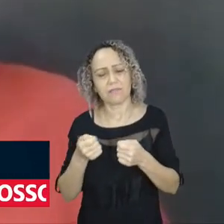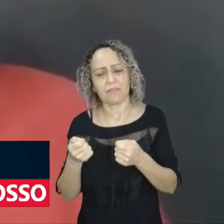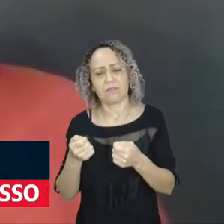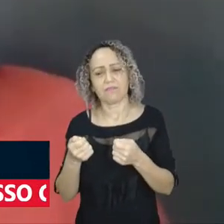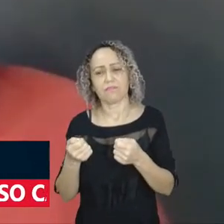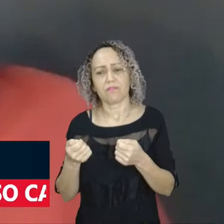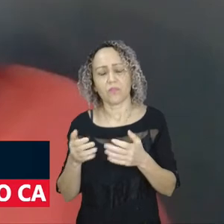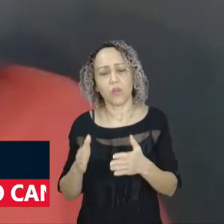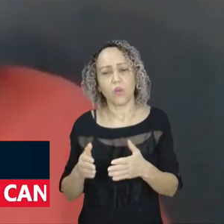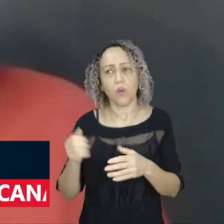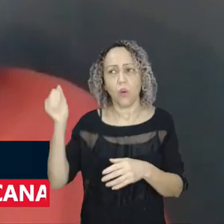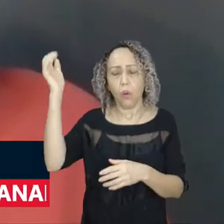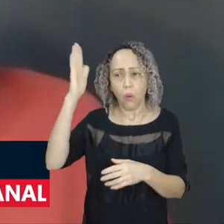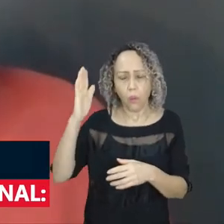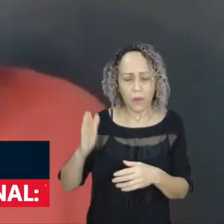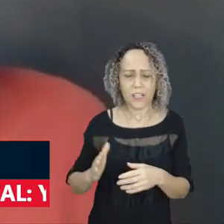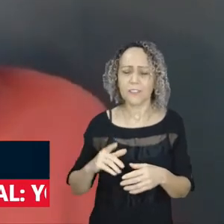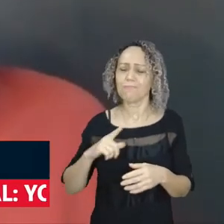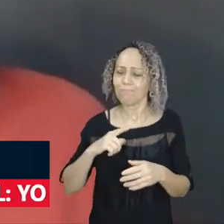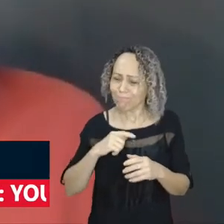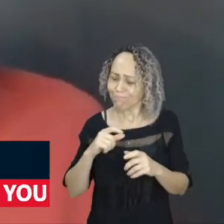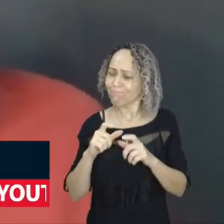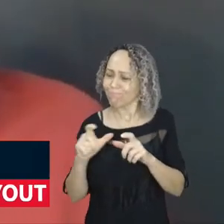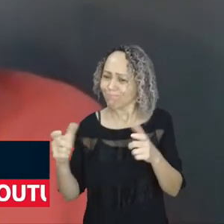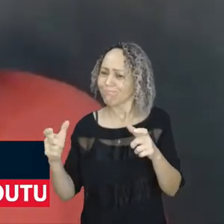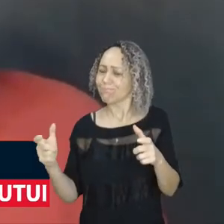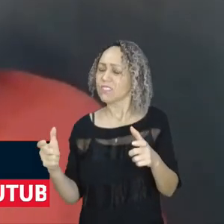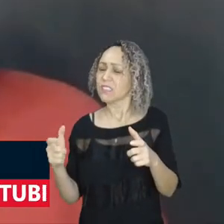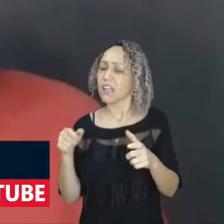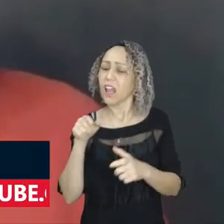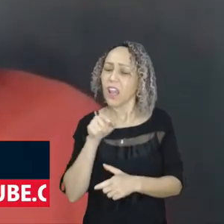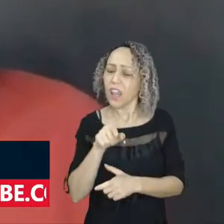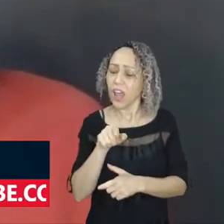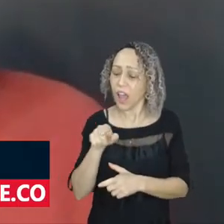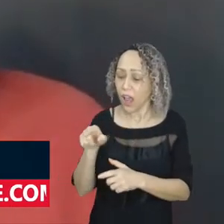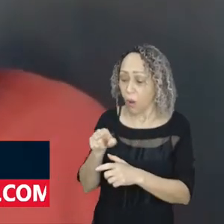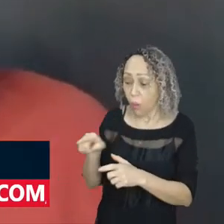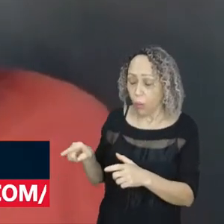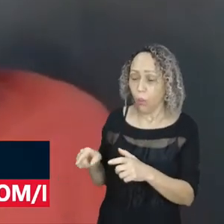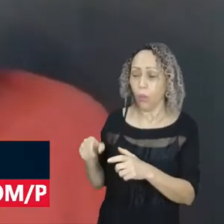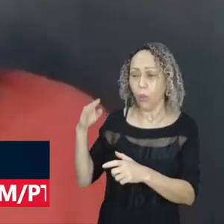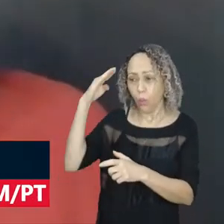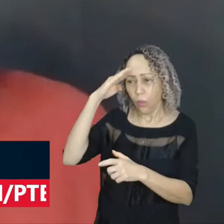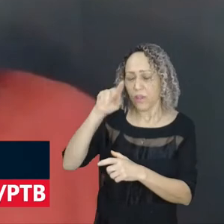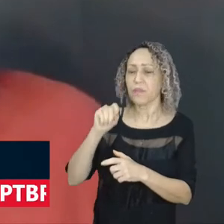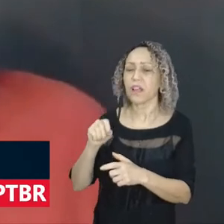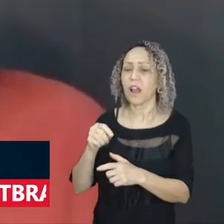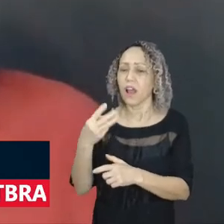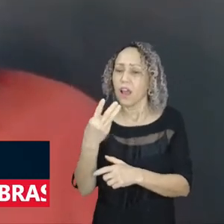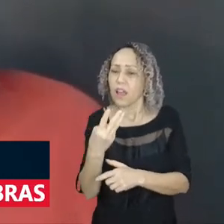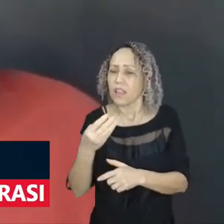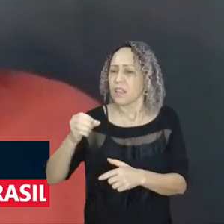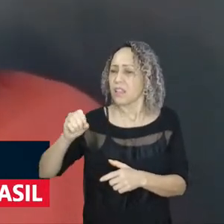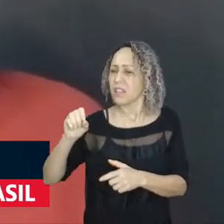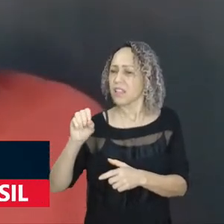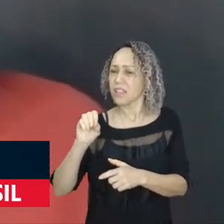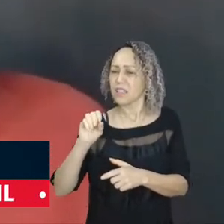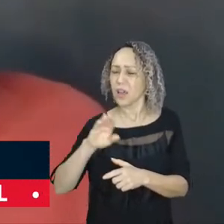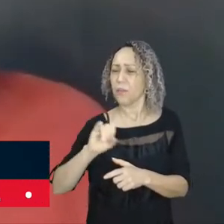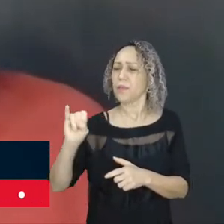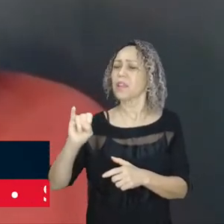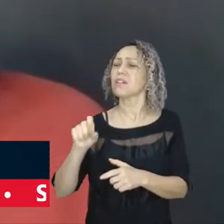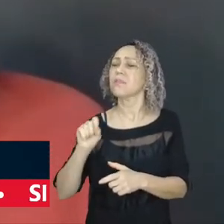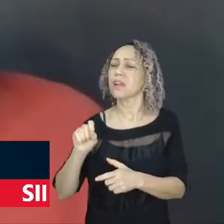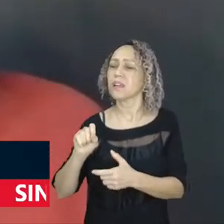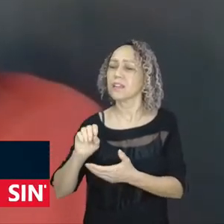hidroelétrica, que o Brasil tem em grande quantidade. Pensa pegar esses 30 bilhões e colocar uma boa parte disso para queimar no